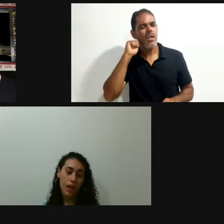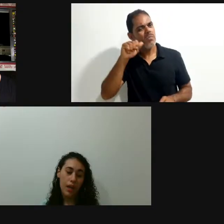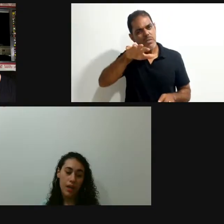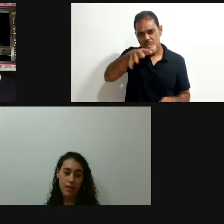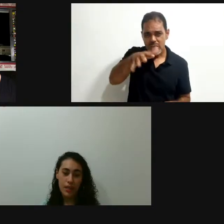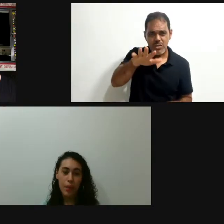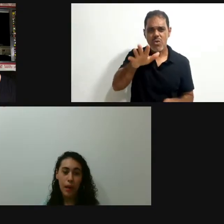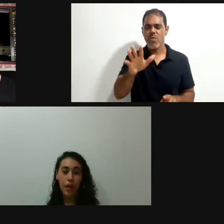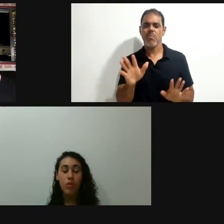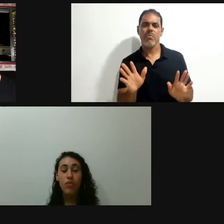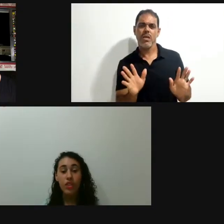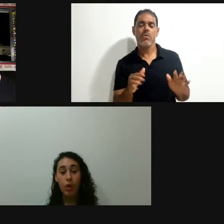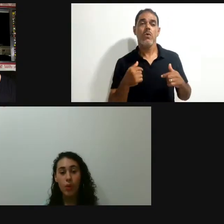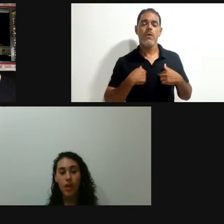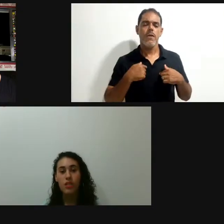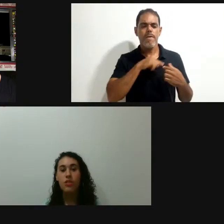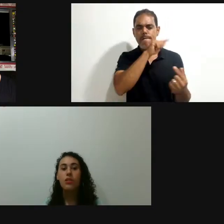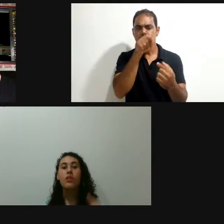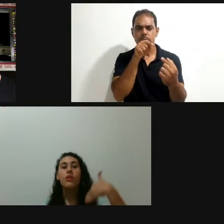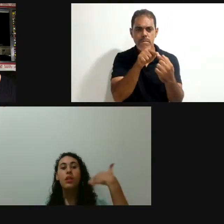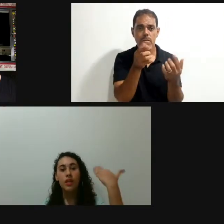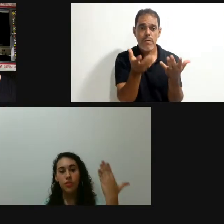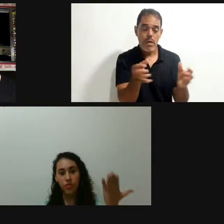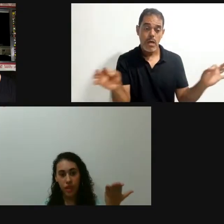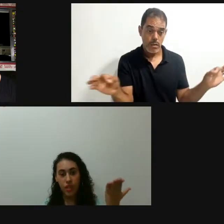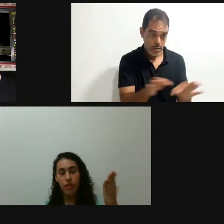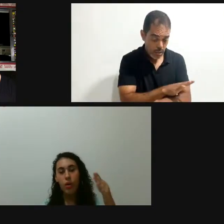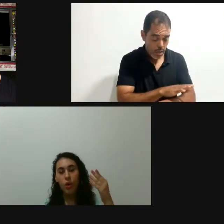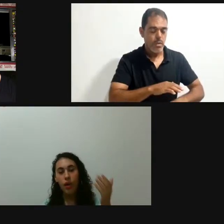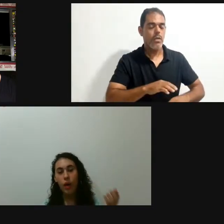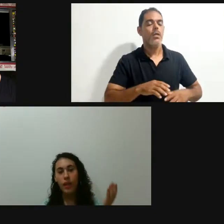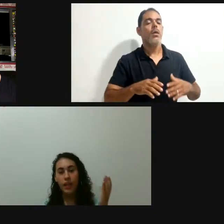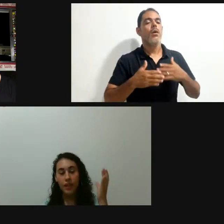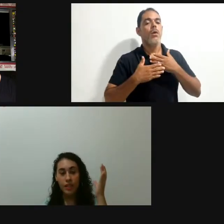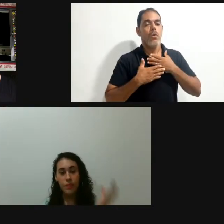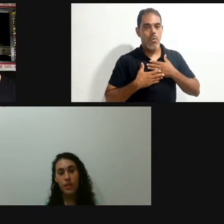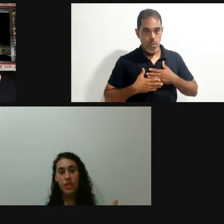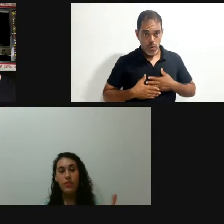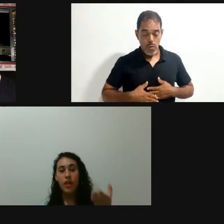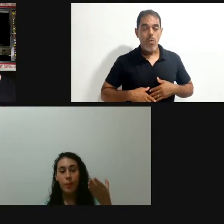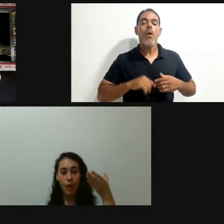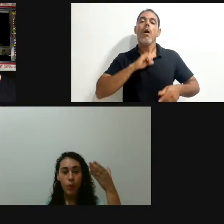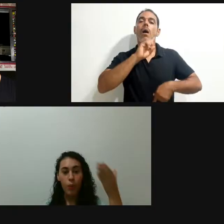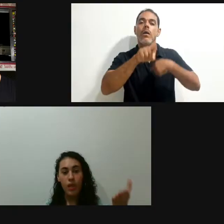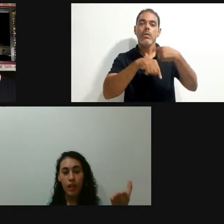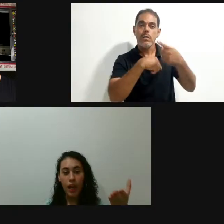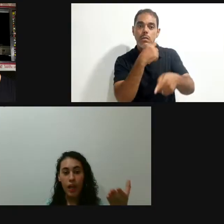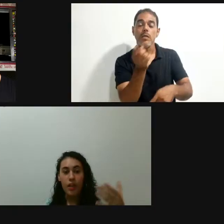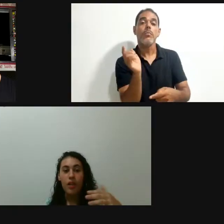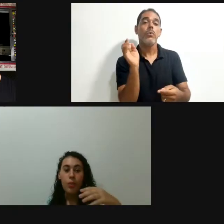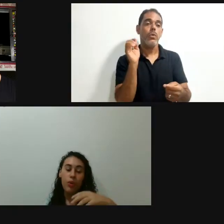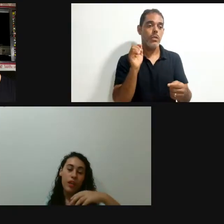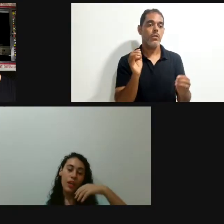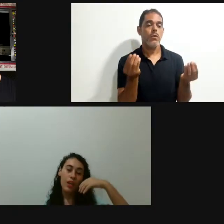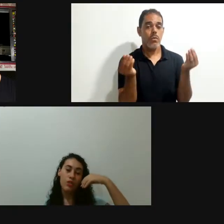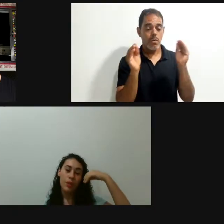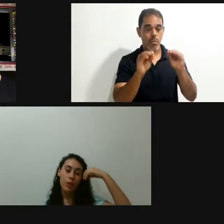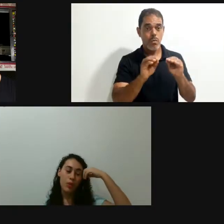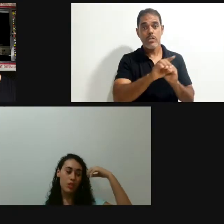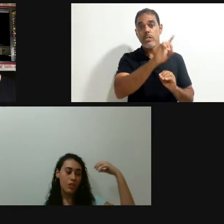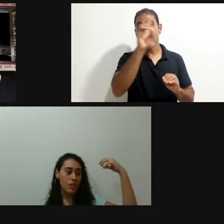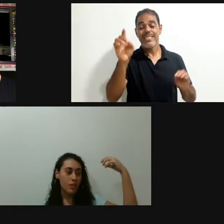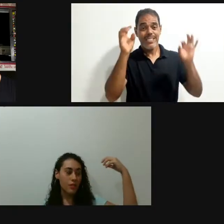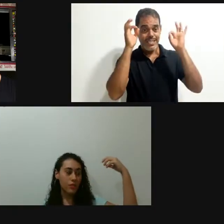terminar esse trabalho e, finalmente, enfim, colocar uma data específica para eu publicar. Porque eu